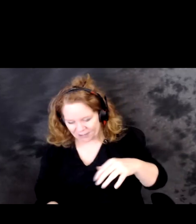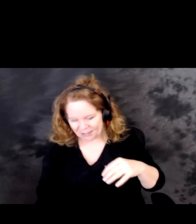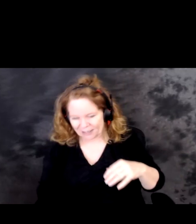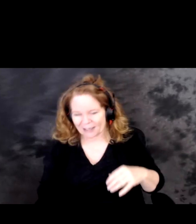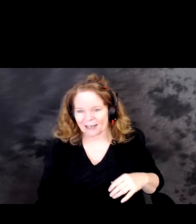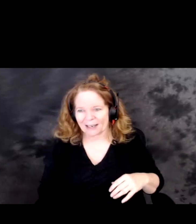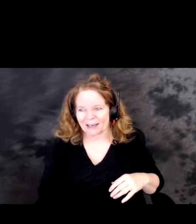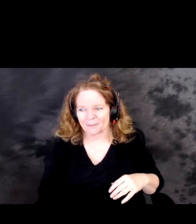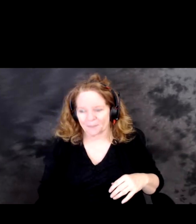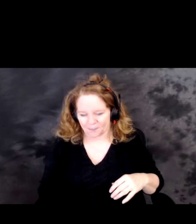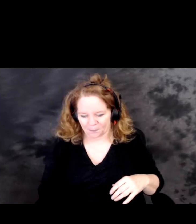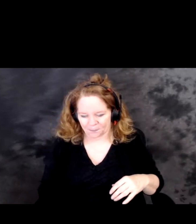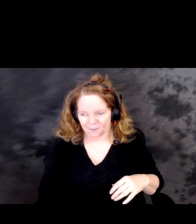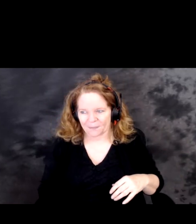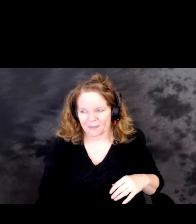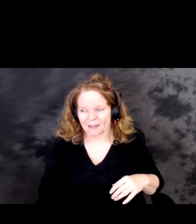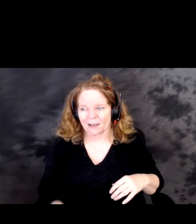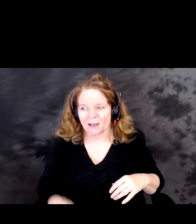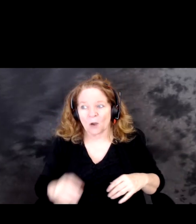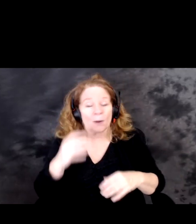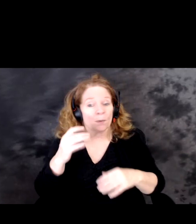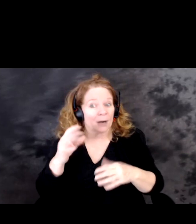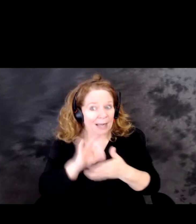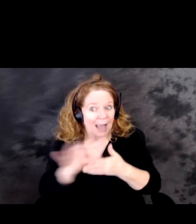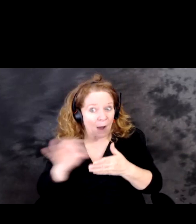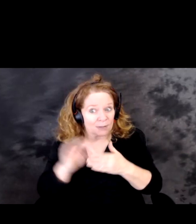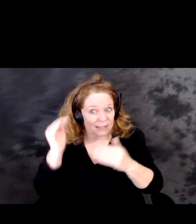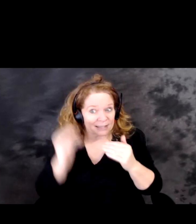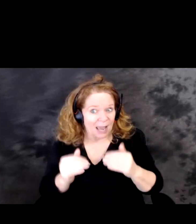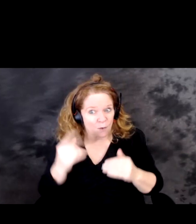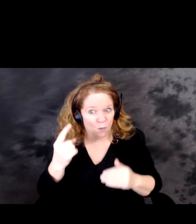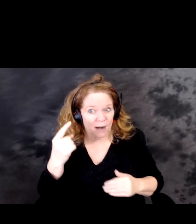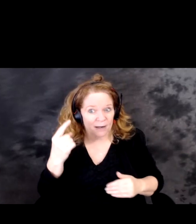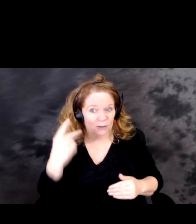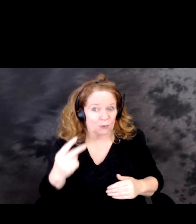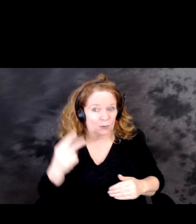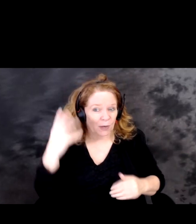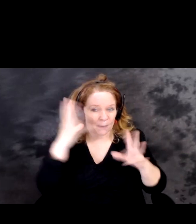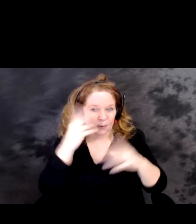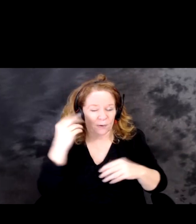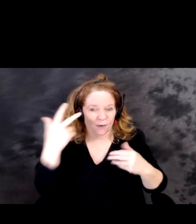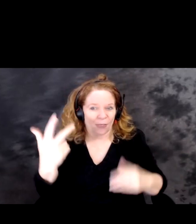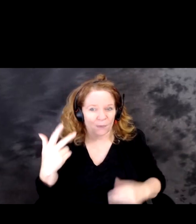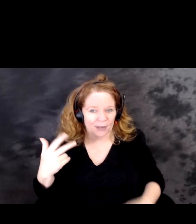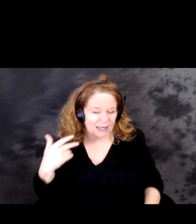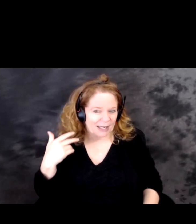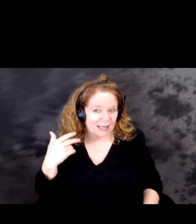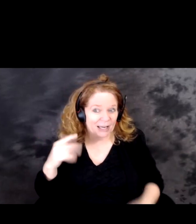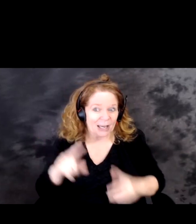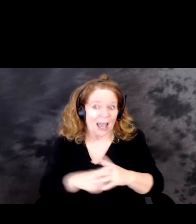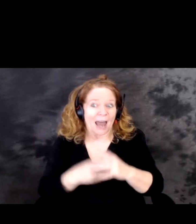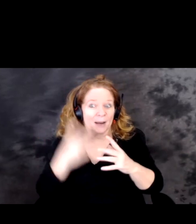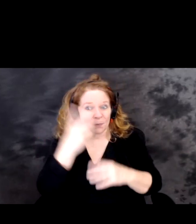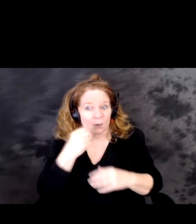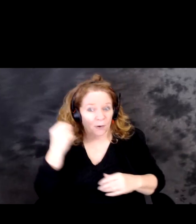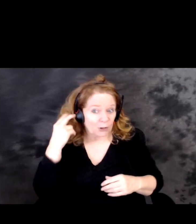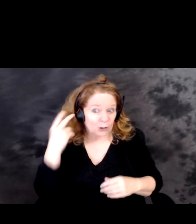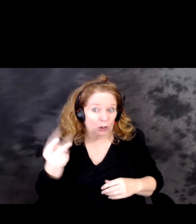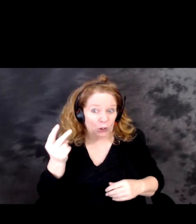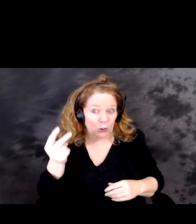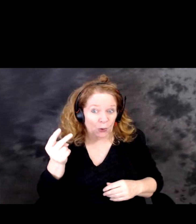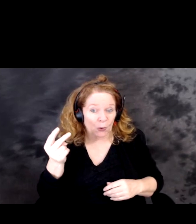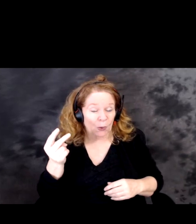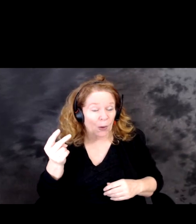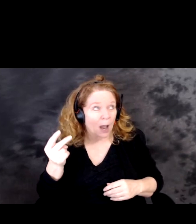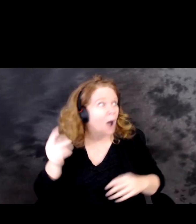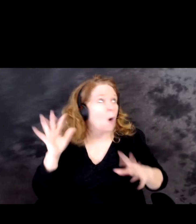va la vuelta del arco iris. Vamos a contar whoopity-doo a las tres y un whoopity-doo a las